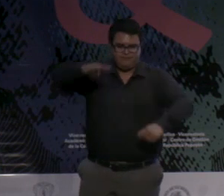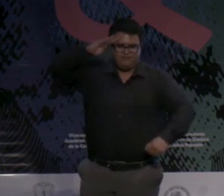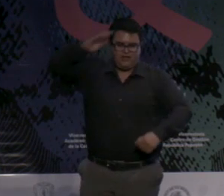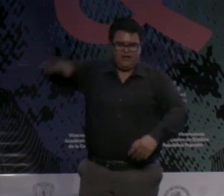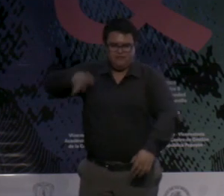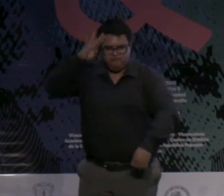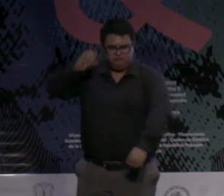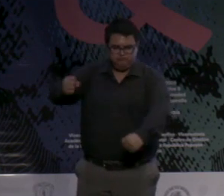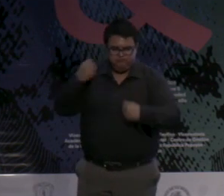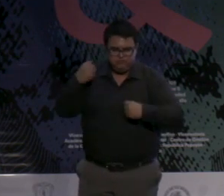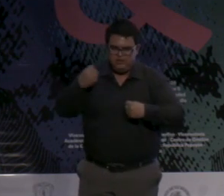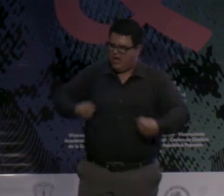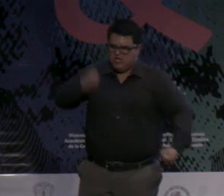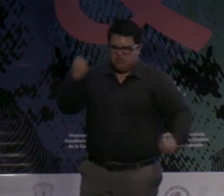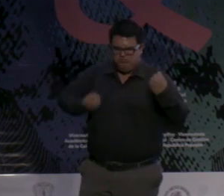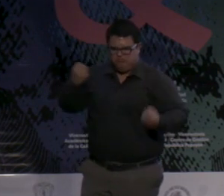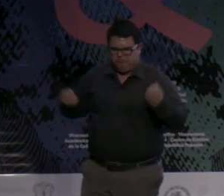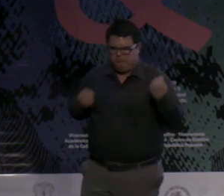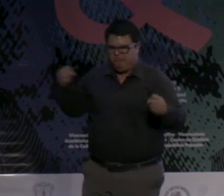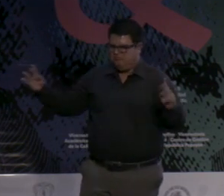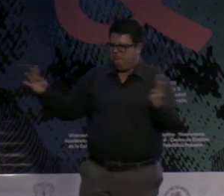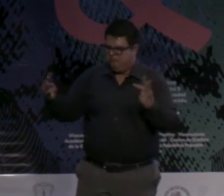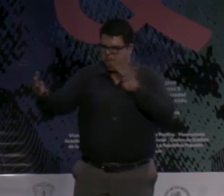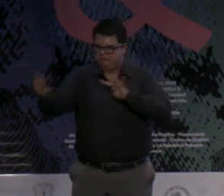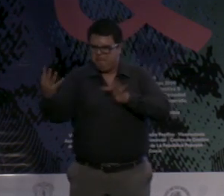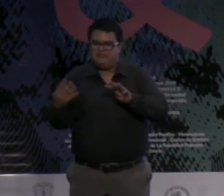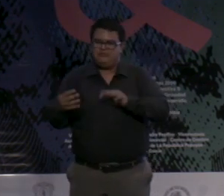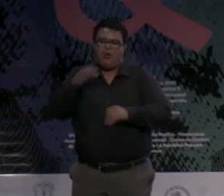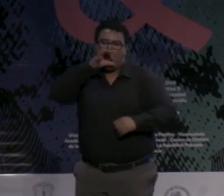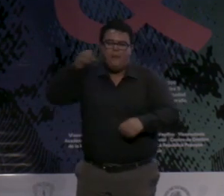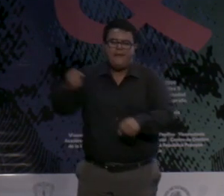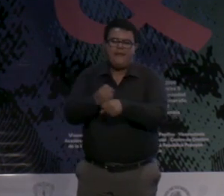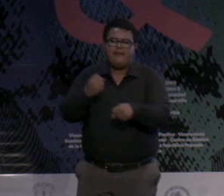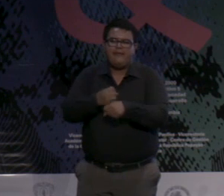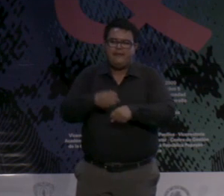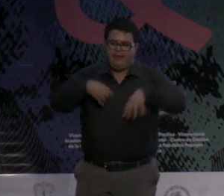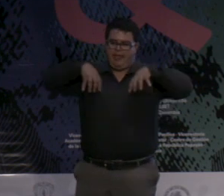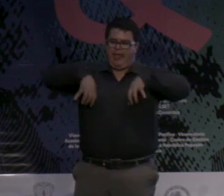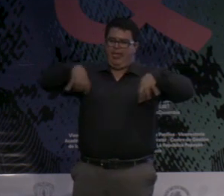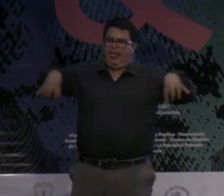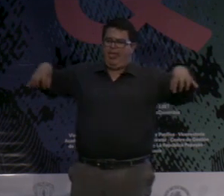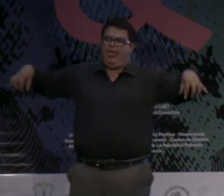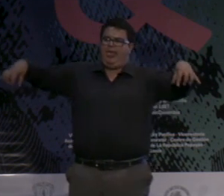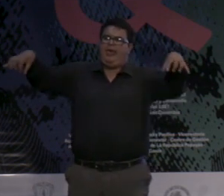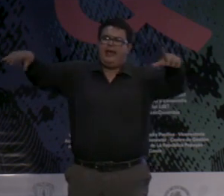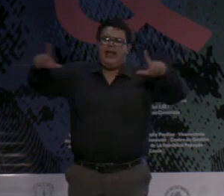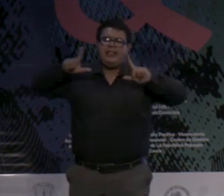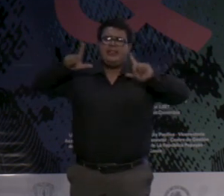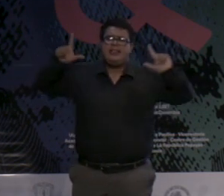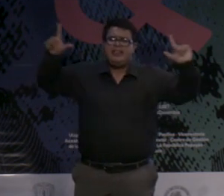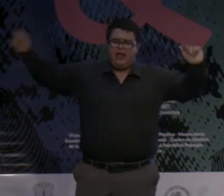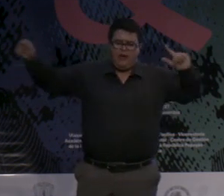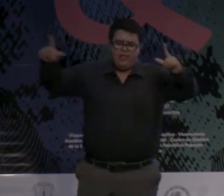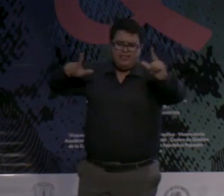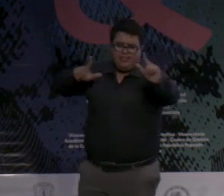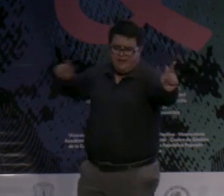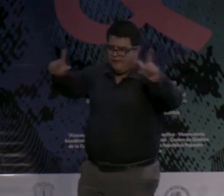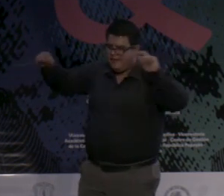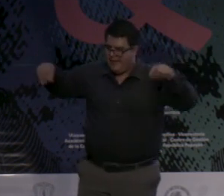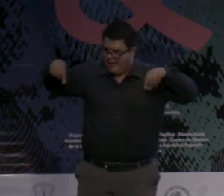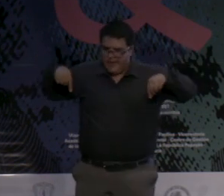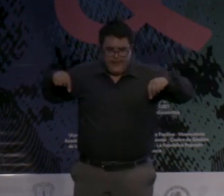rápidamente a recuperar el control, mientras que los obreros estaban ubicados en lugares a los que se llegaba por calles muy angostas y laberínticas, de